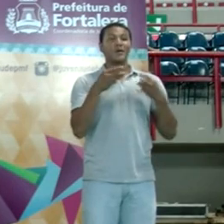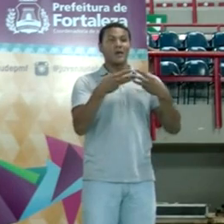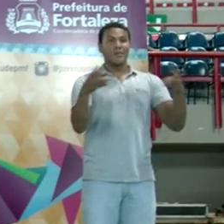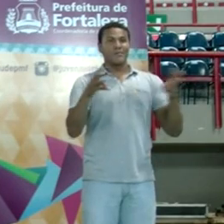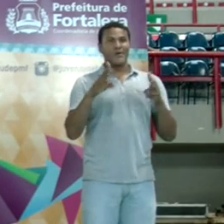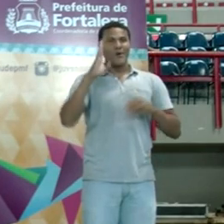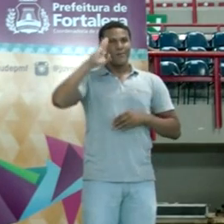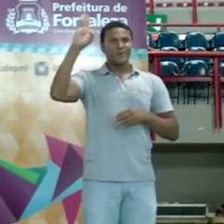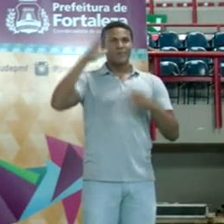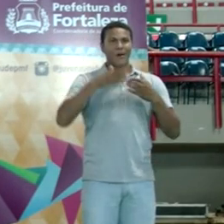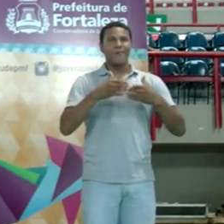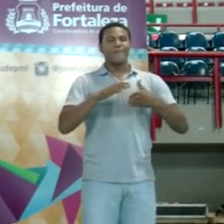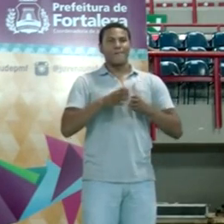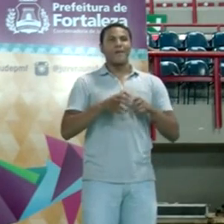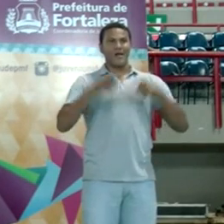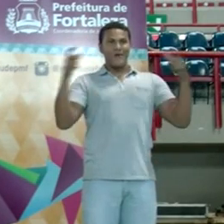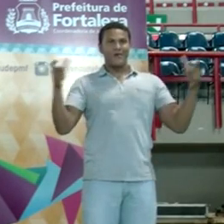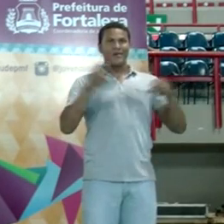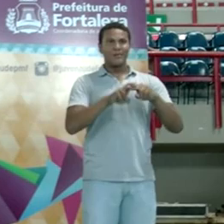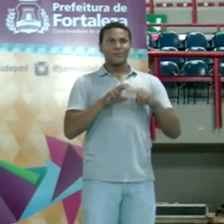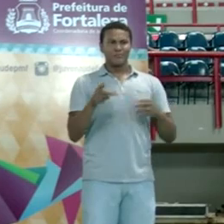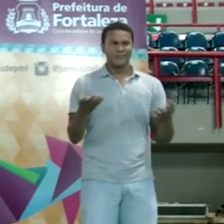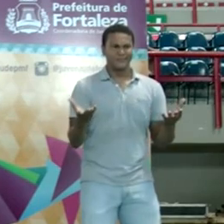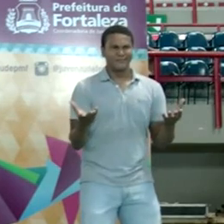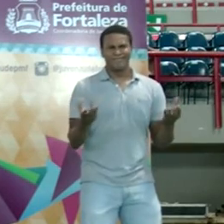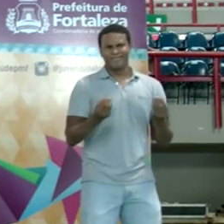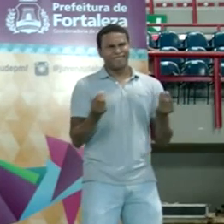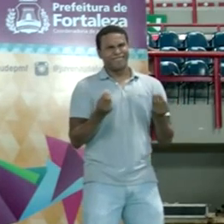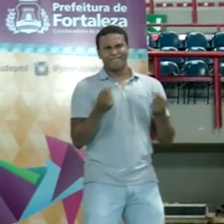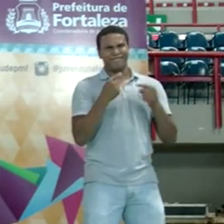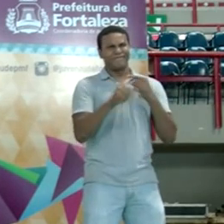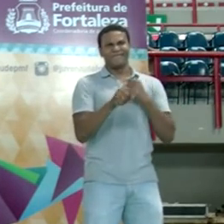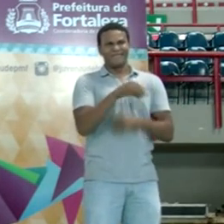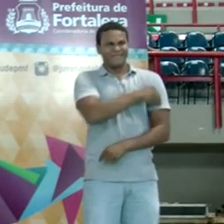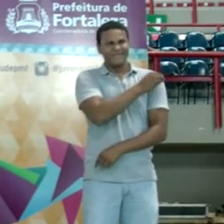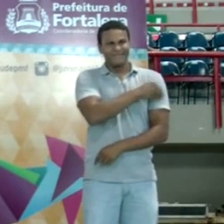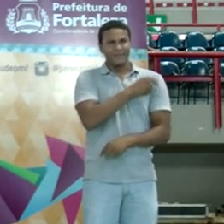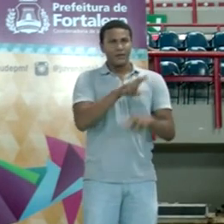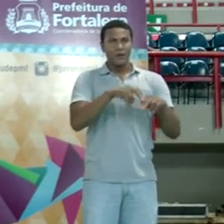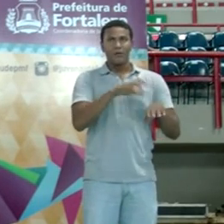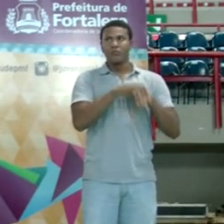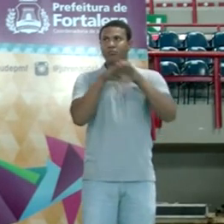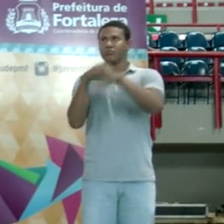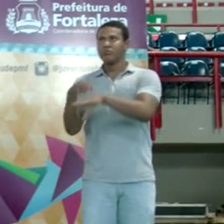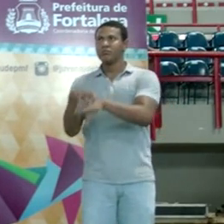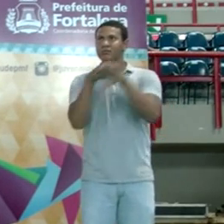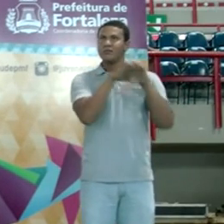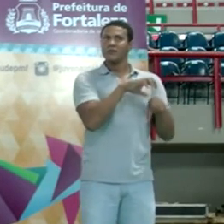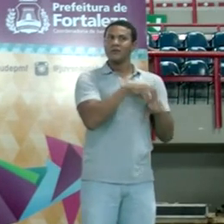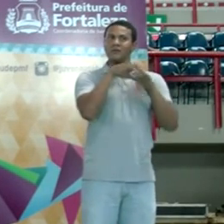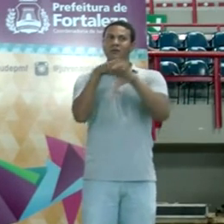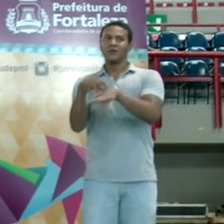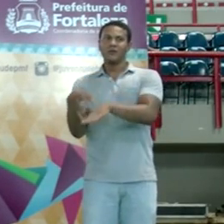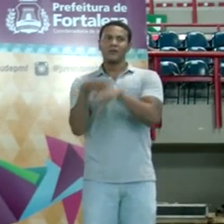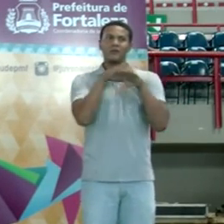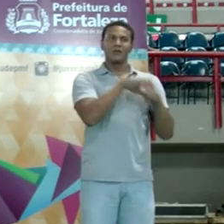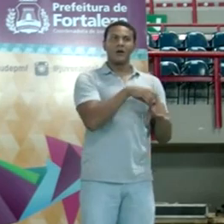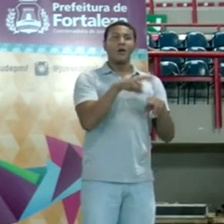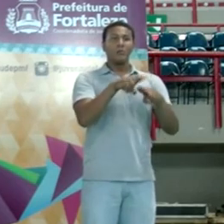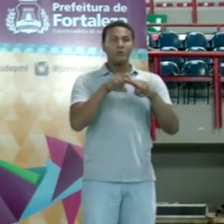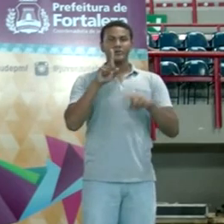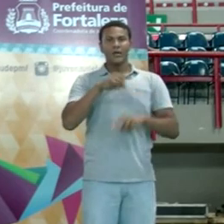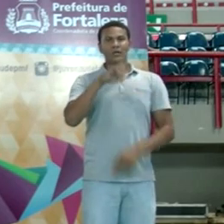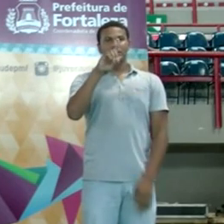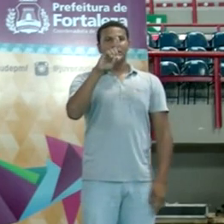Brasil são os caminhoneiros. Eles são os responsáveis por trazer e levar mercadorias aqui dentro. O que deixa o Brasil extremamente dependente